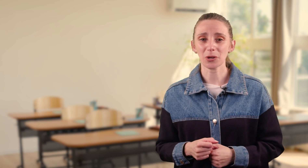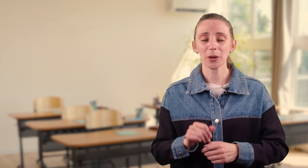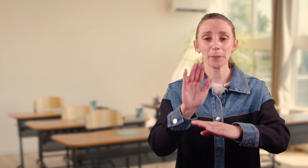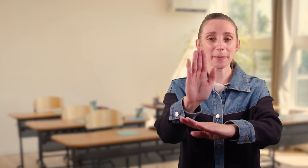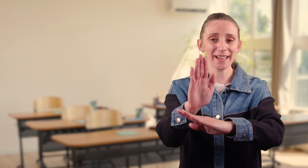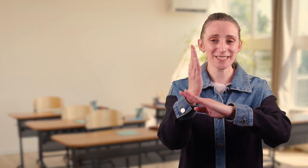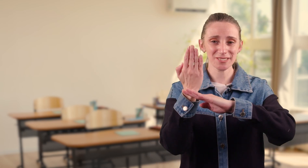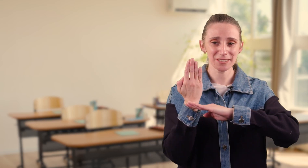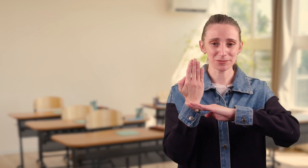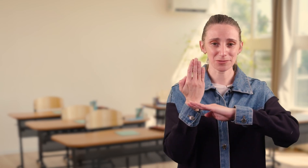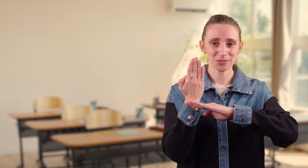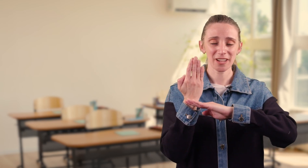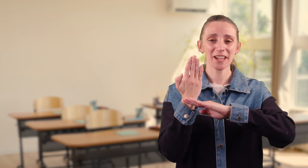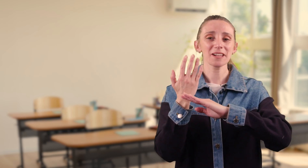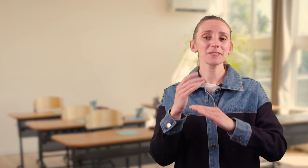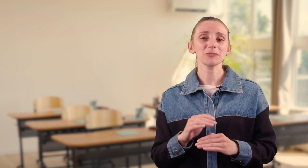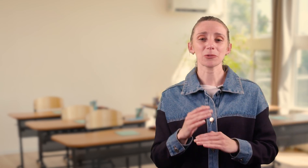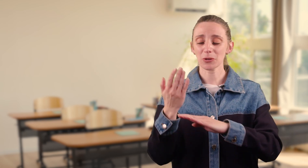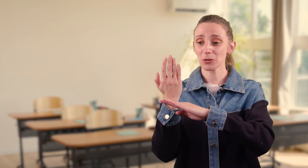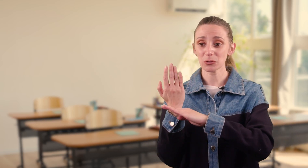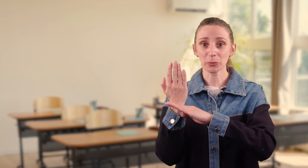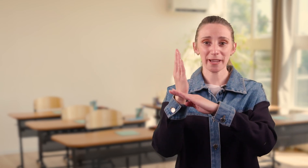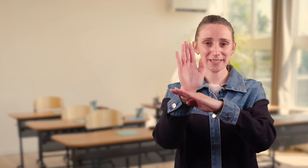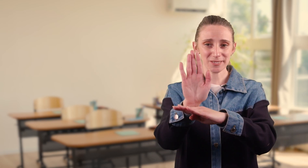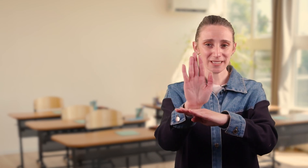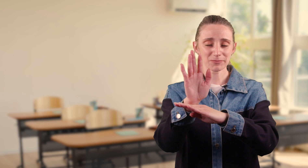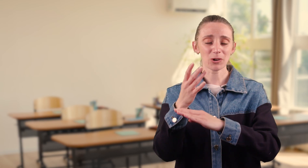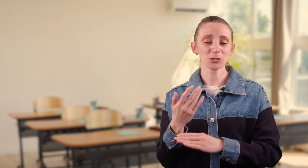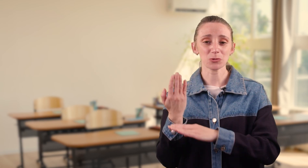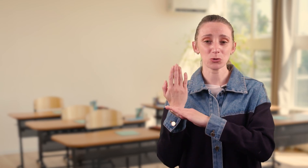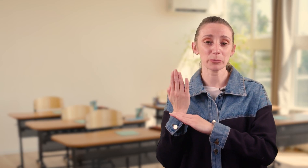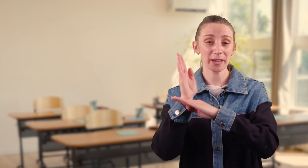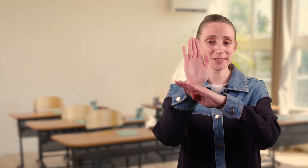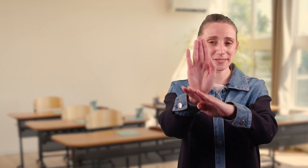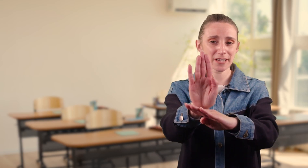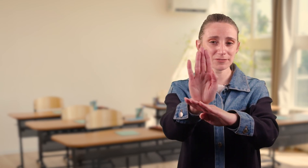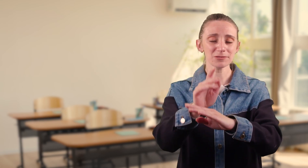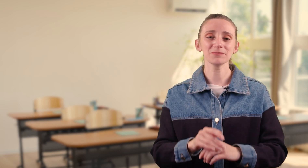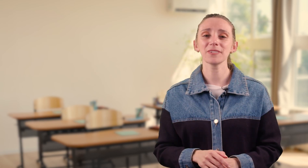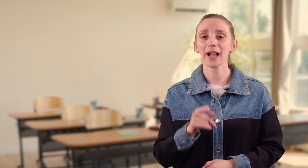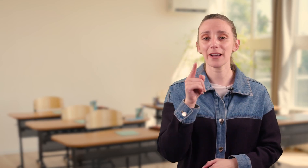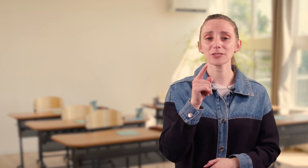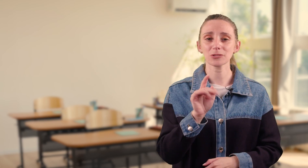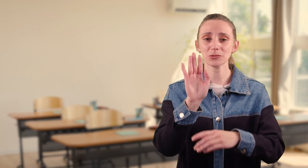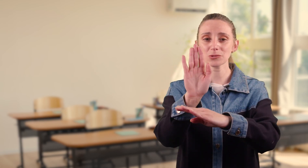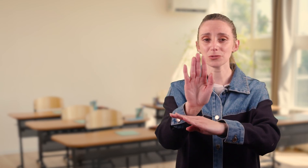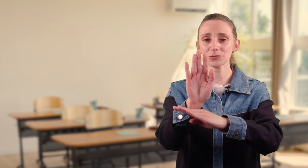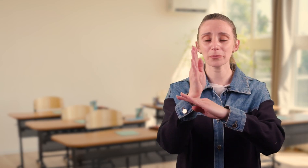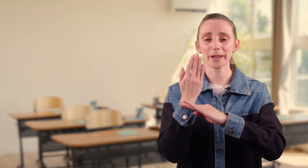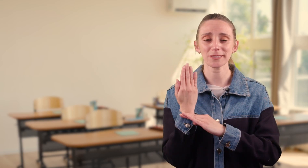tour, présentez-vous. Donc, se présenter. Moi, je me suis présentée à vous, à votre tour de vous